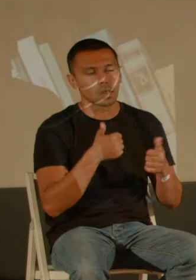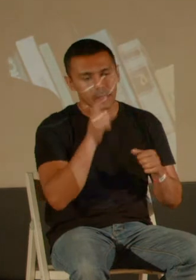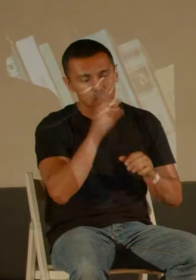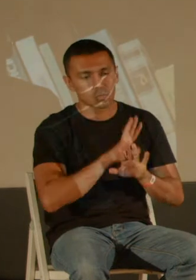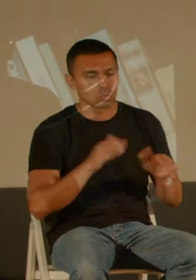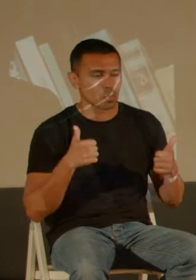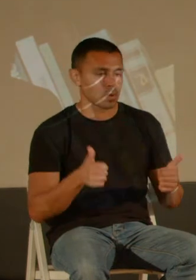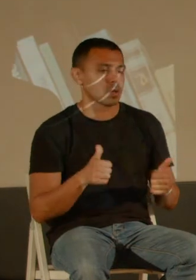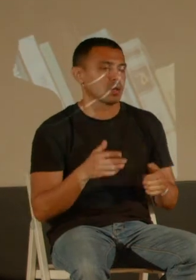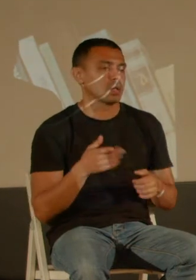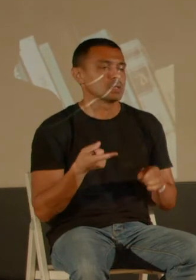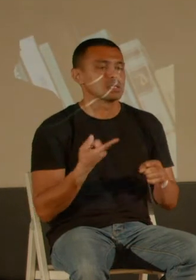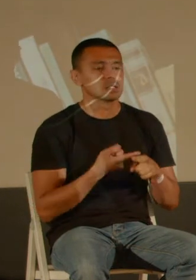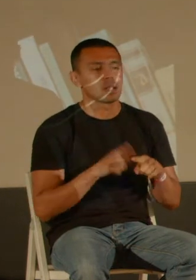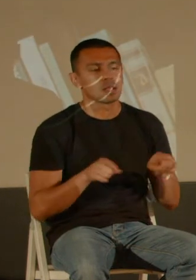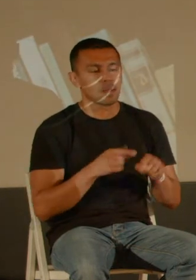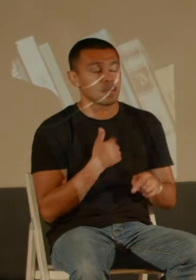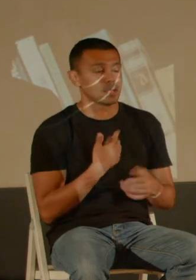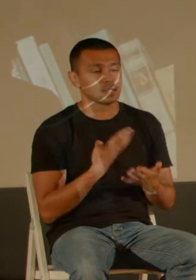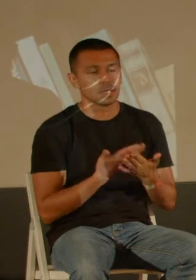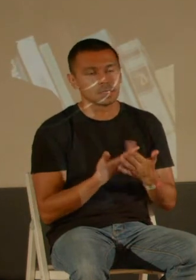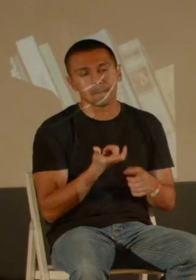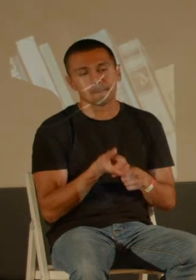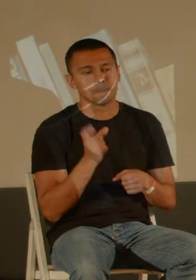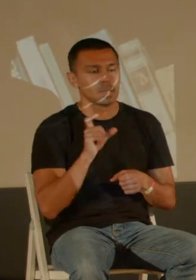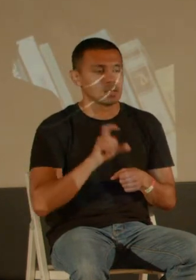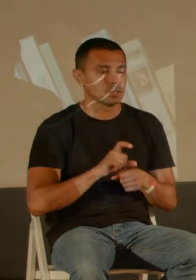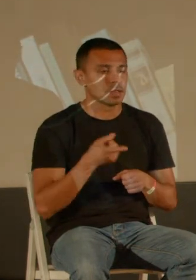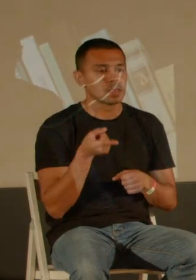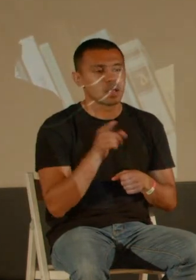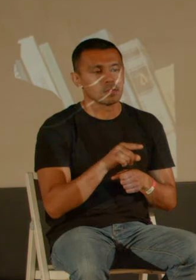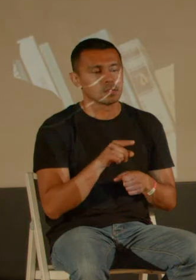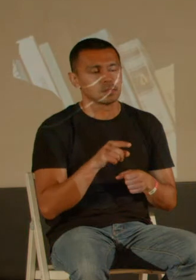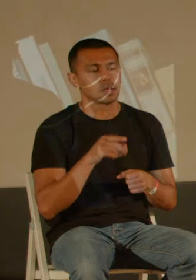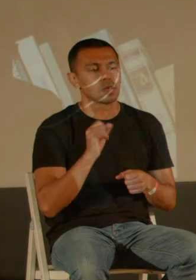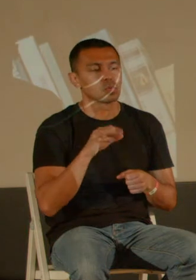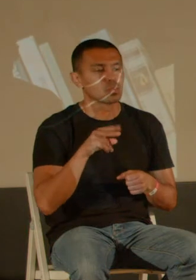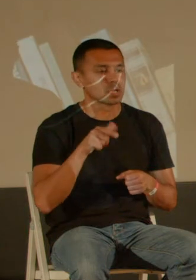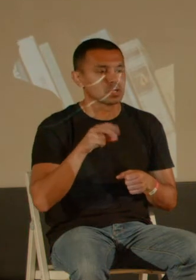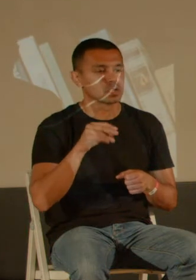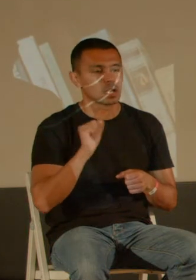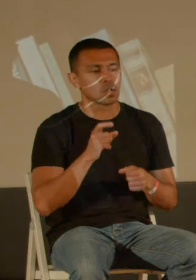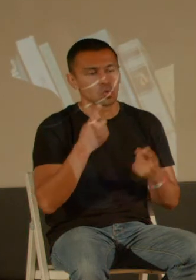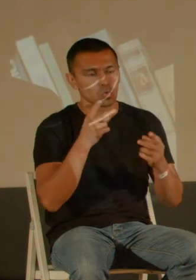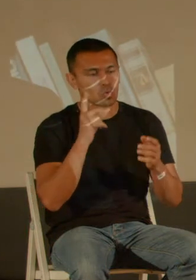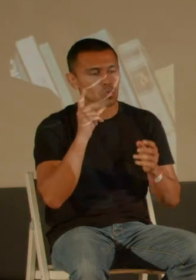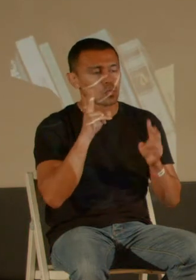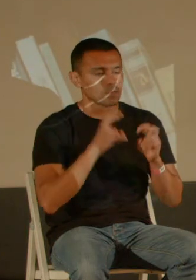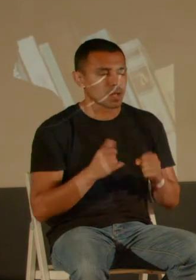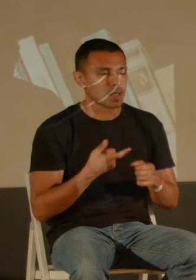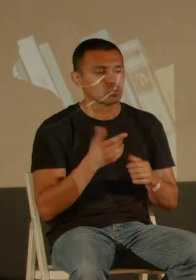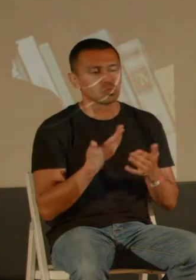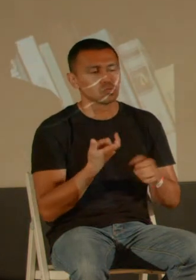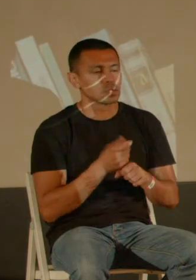недобре. Це така, мені здається, більш навіть антропологічна розвідка, але дуже легко